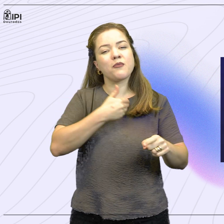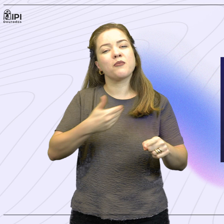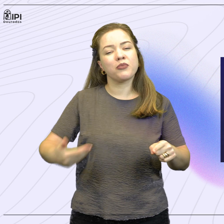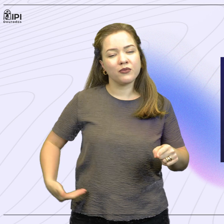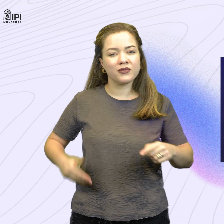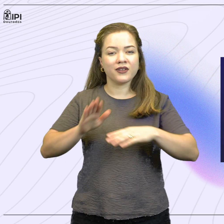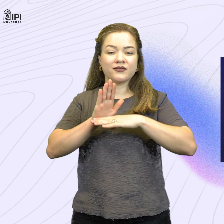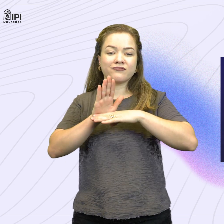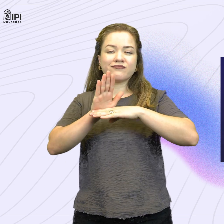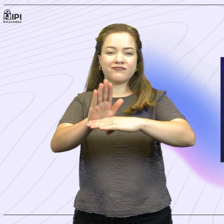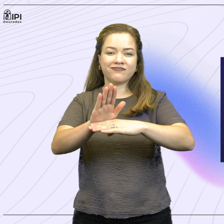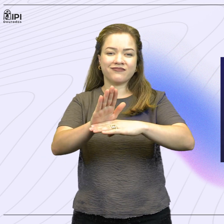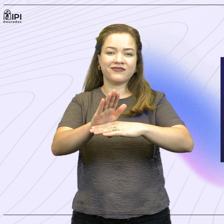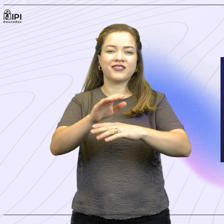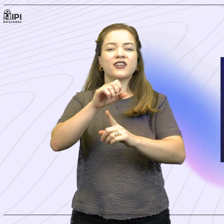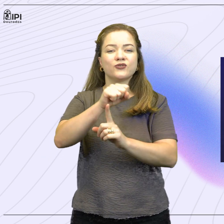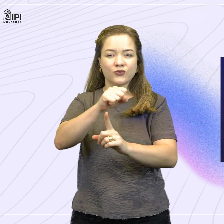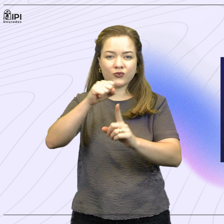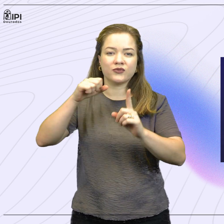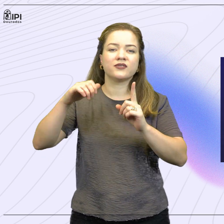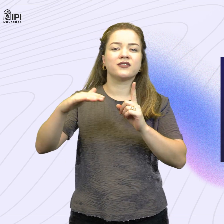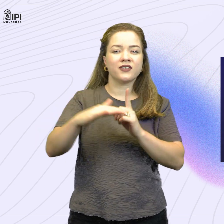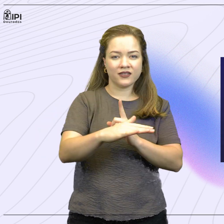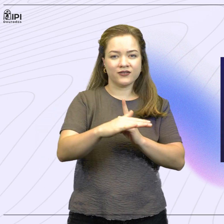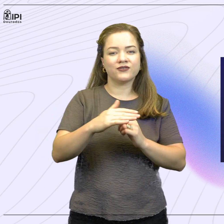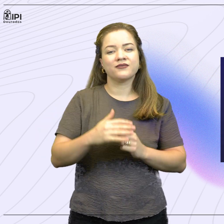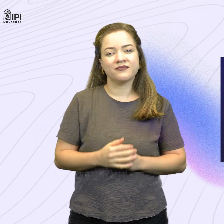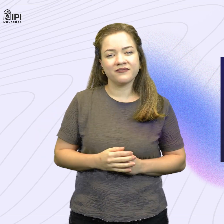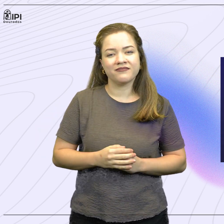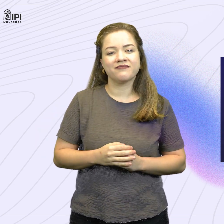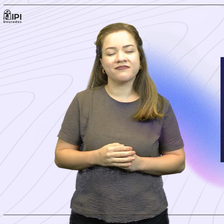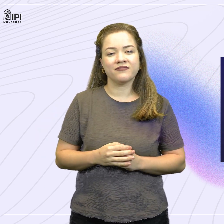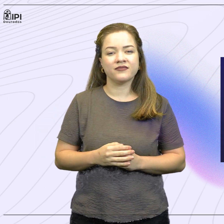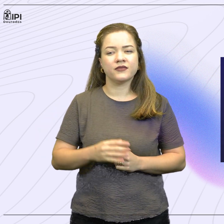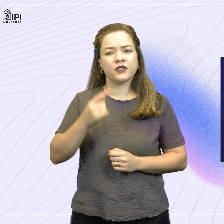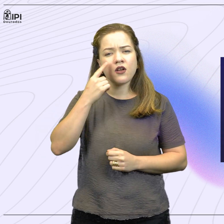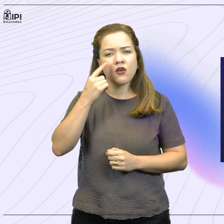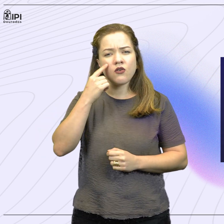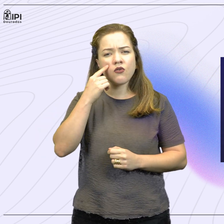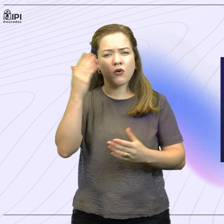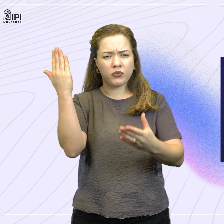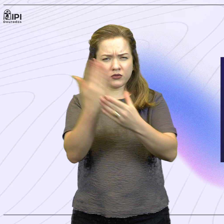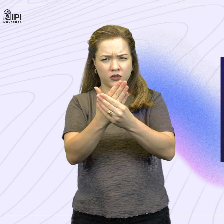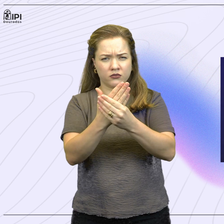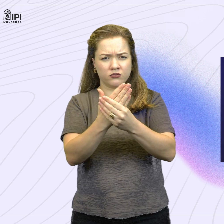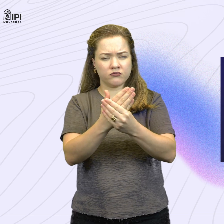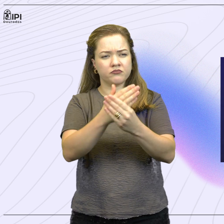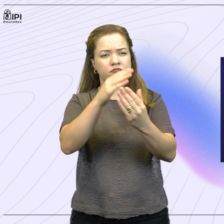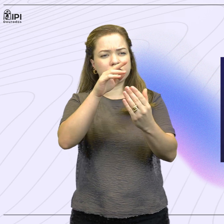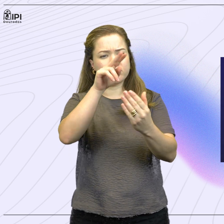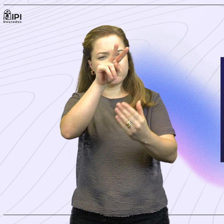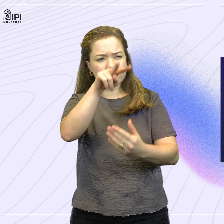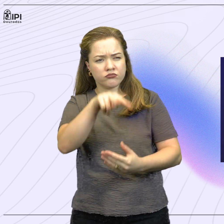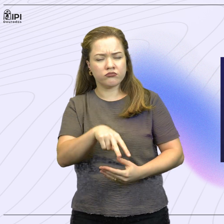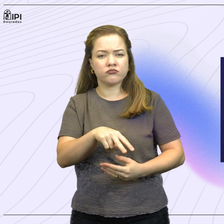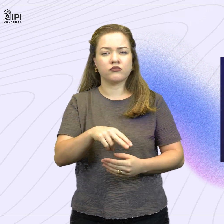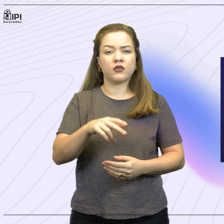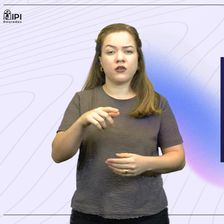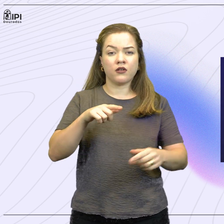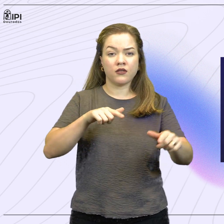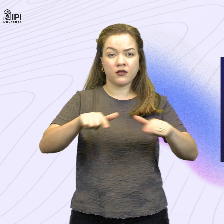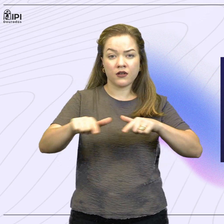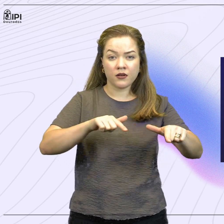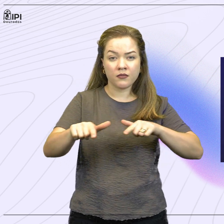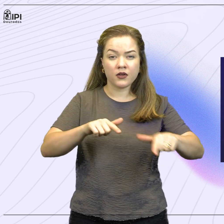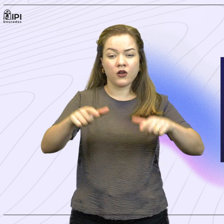que serve à sociedade de alguma forma. E sempre quando eu olho os processos, hoje eu trabalho em torno de 8 comarcas diferentes